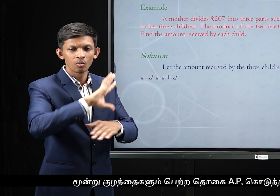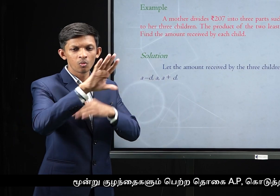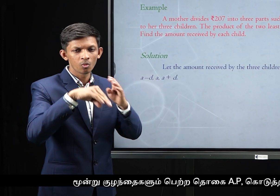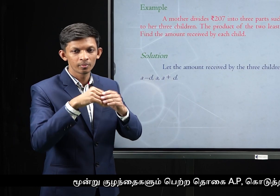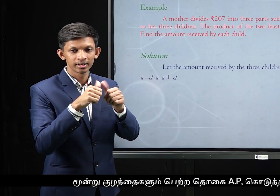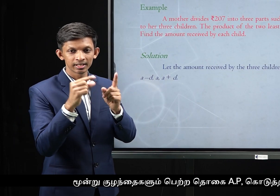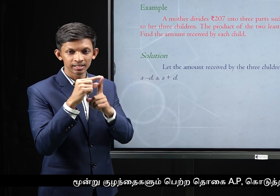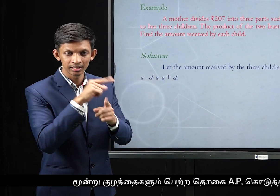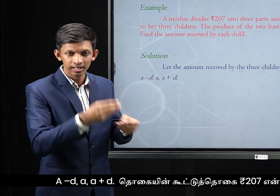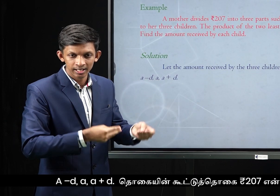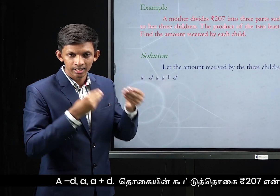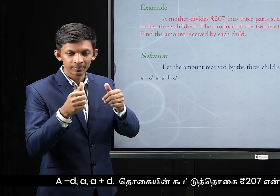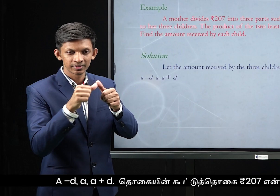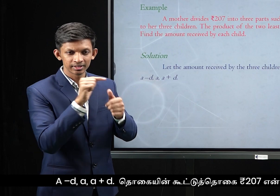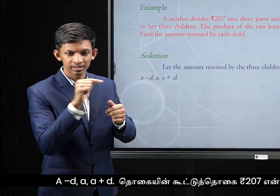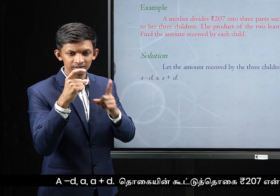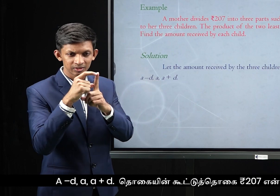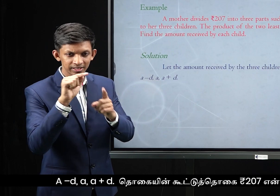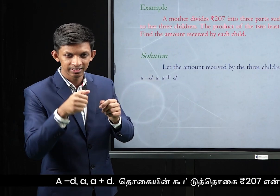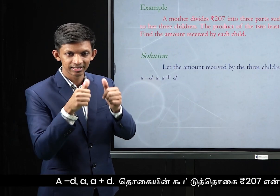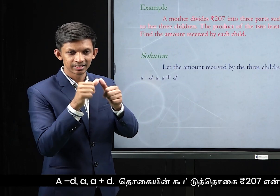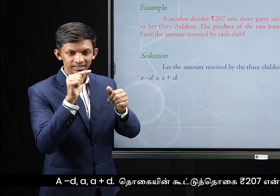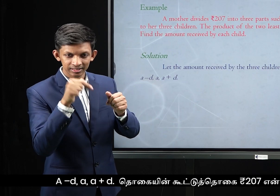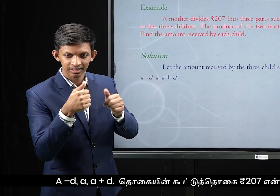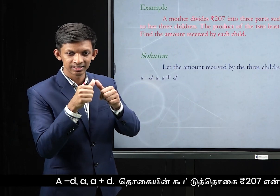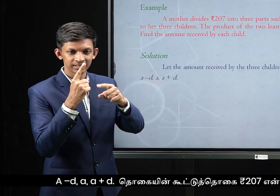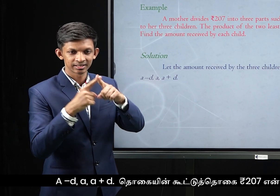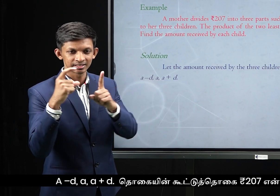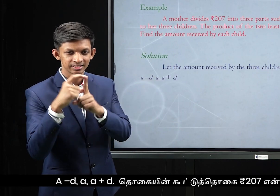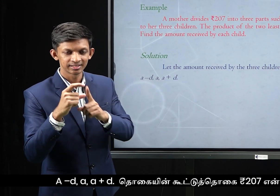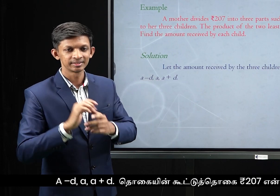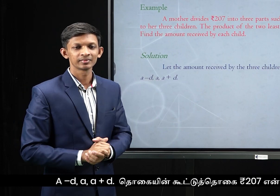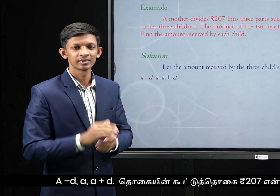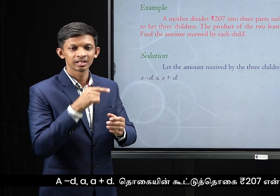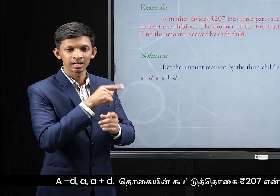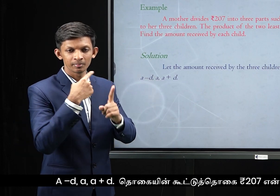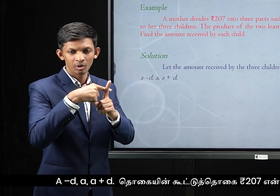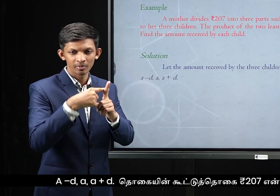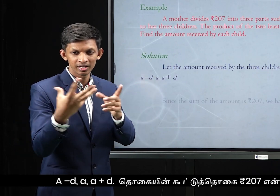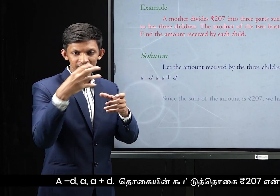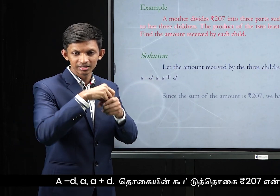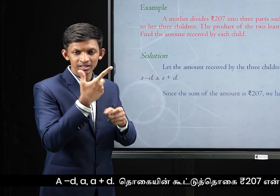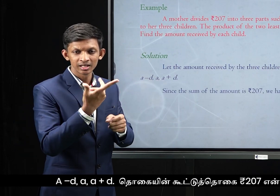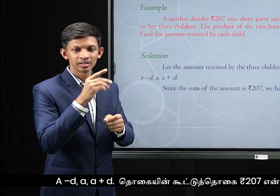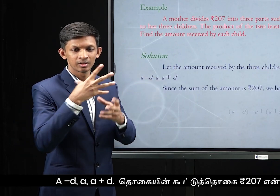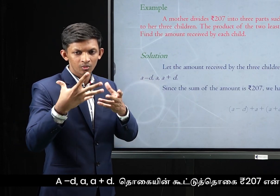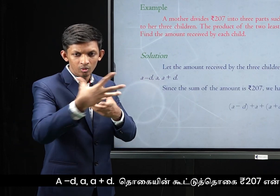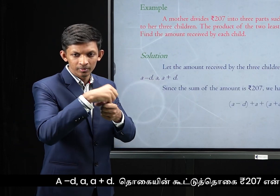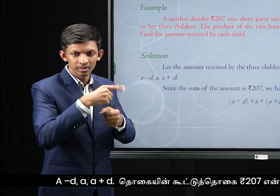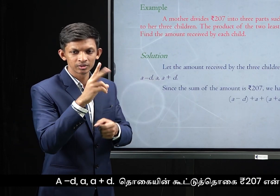வடிவில் இருக்கட்டும். ஏ கழித்தல் டி ஏ கூட்டல் டி தொகையின் கூட்டுத்தொகை ரூபாய் 207